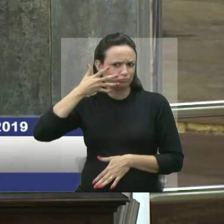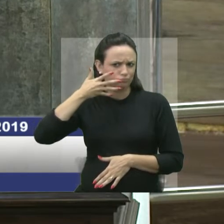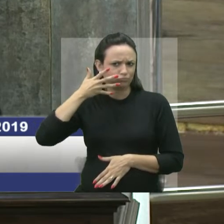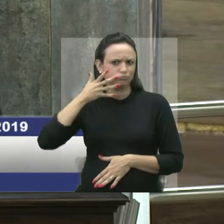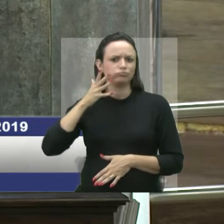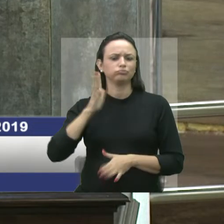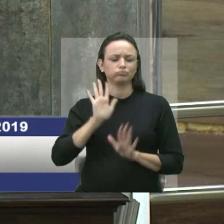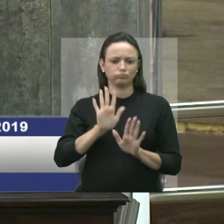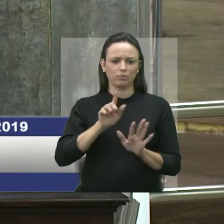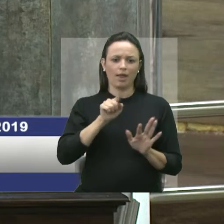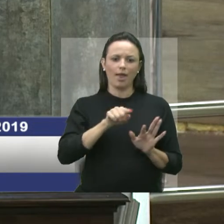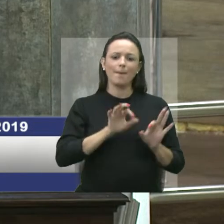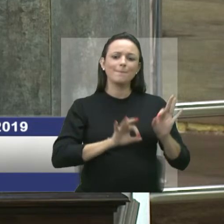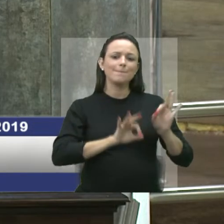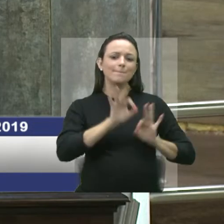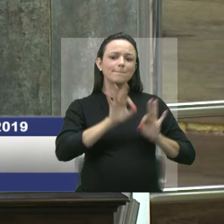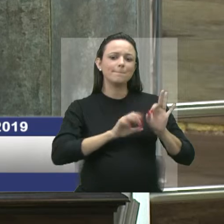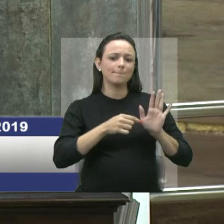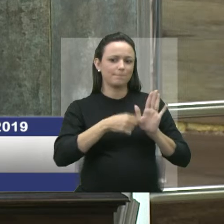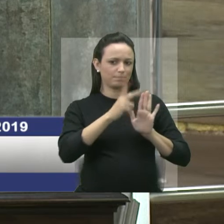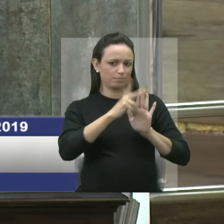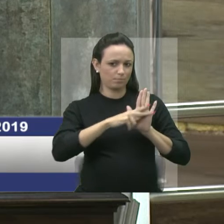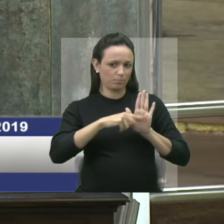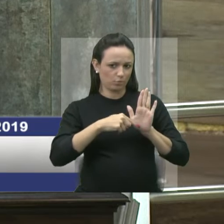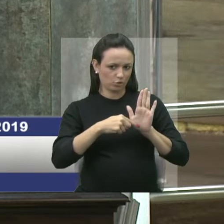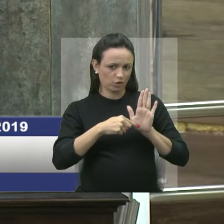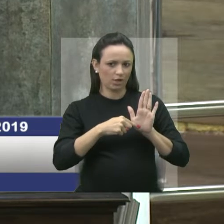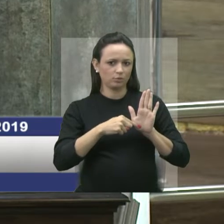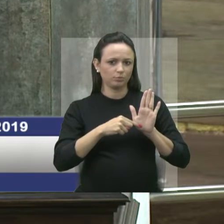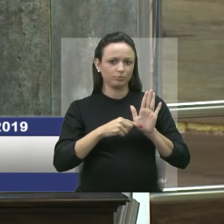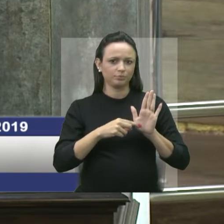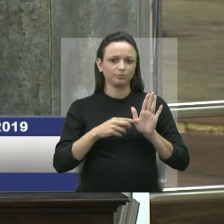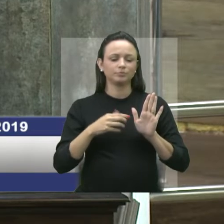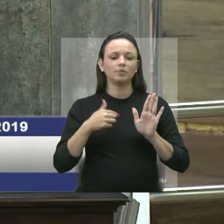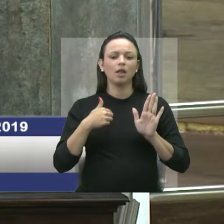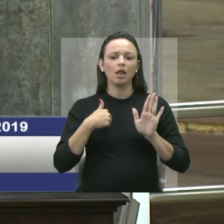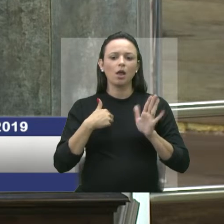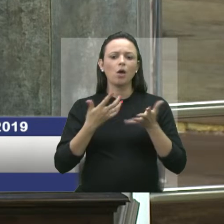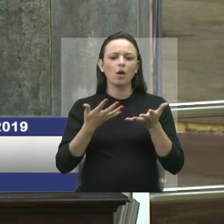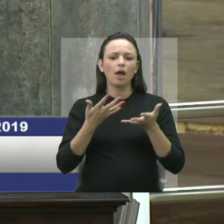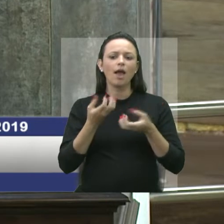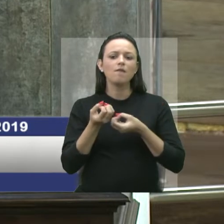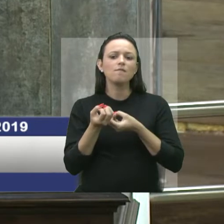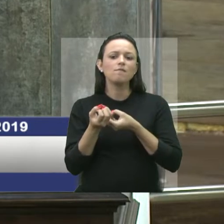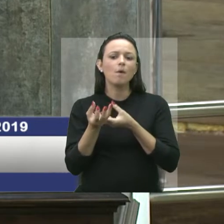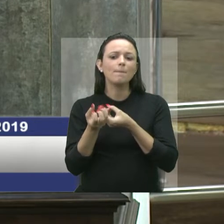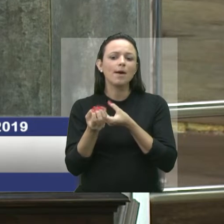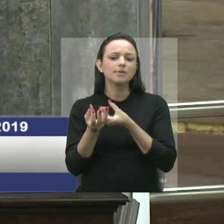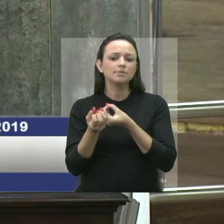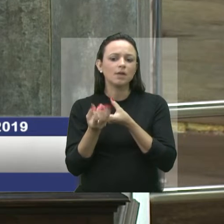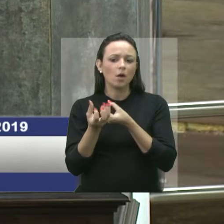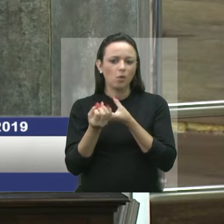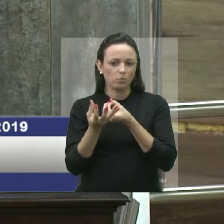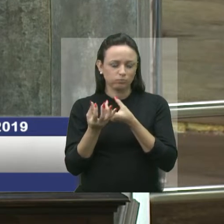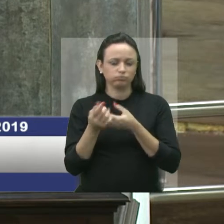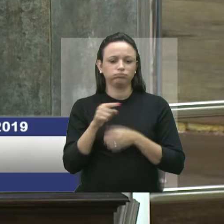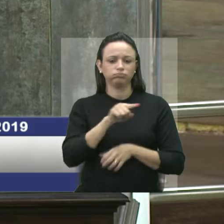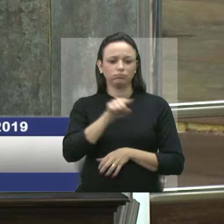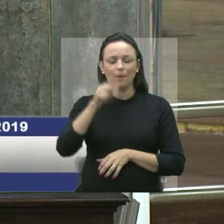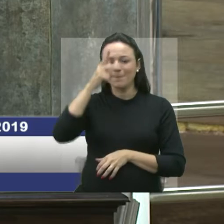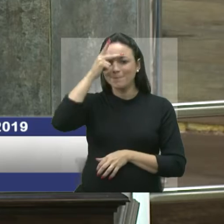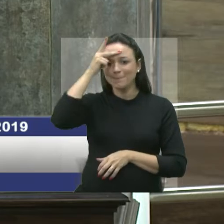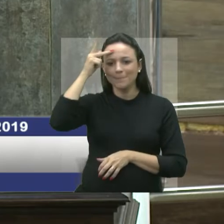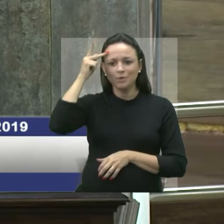relacionado ao nosso projeto, eu gostaria só de dar uma informação às pessoas